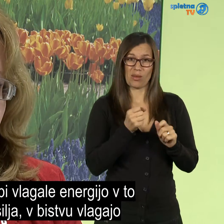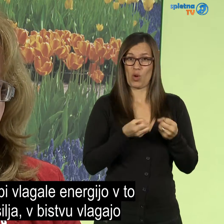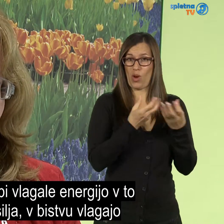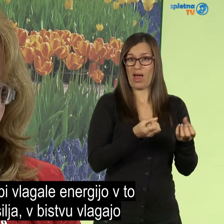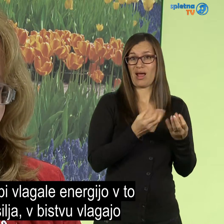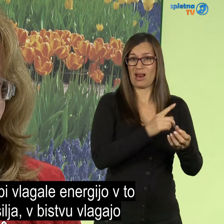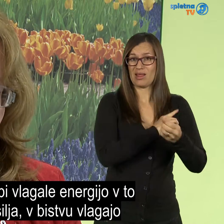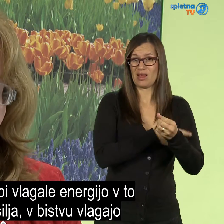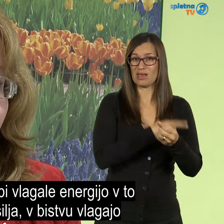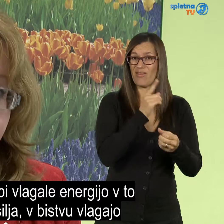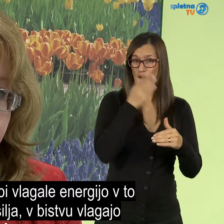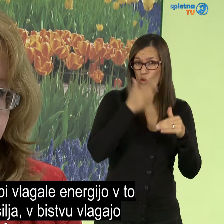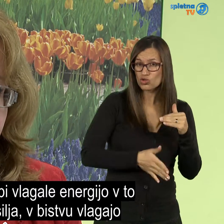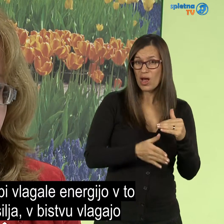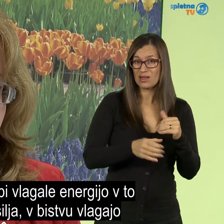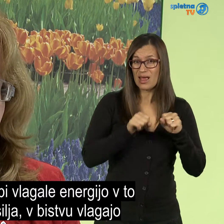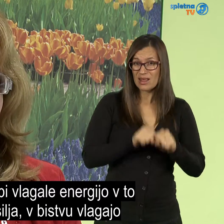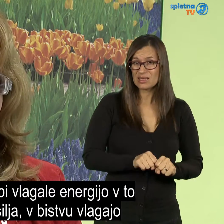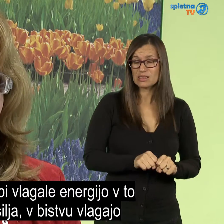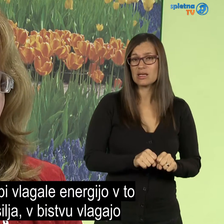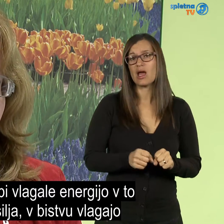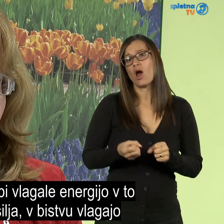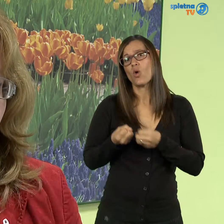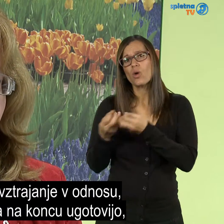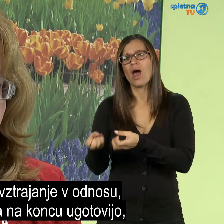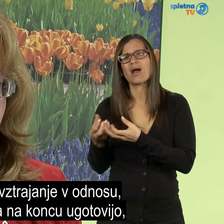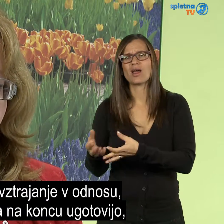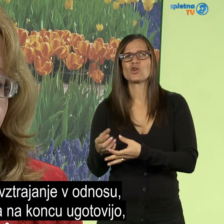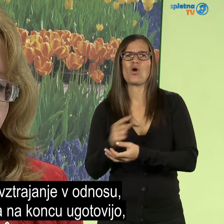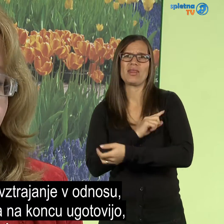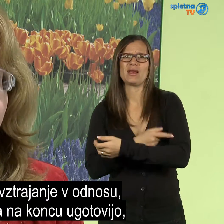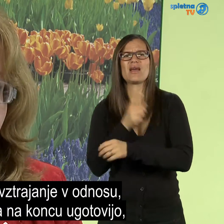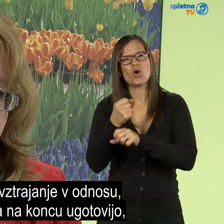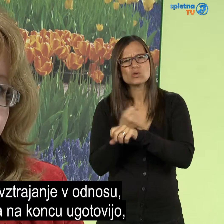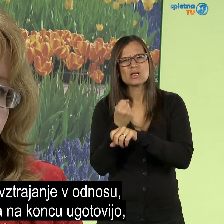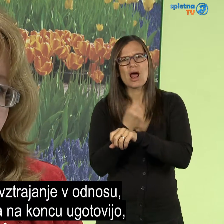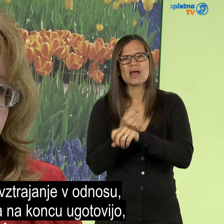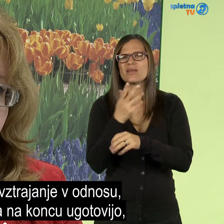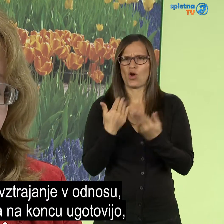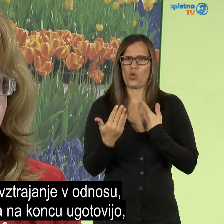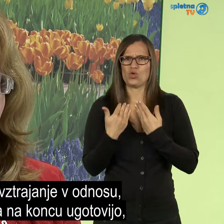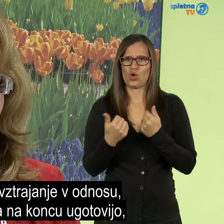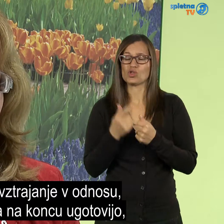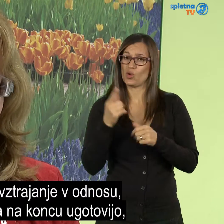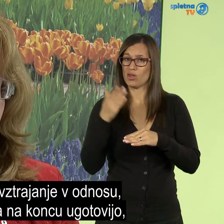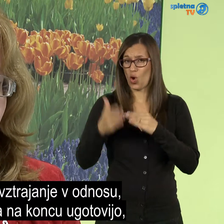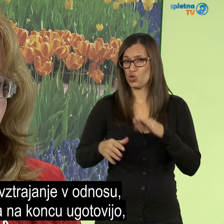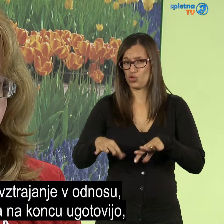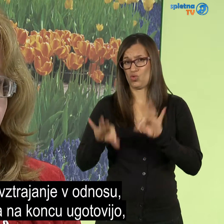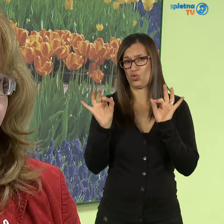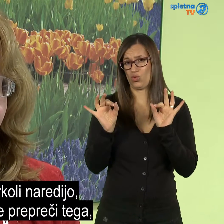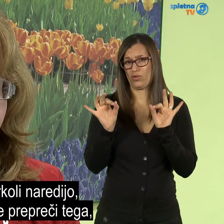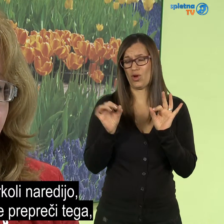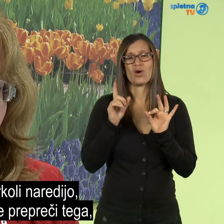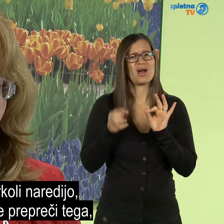vlagale energijo v to končanje nasilja, v bistvu vlagajo energijo v to ustrajanje v odnosu. Pravzaprav pa na koncu